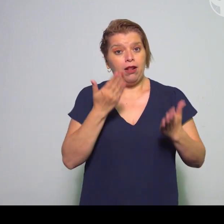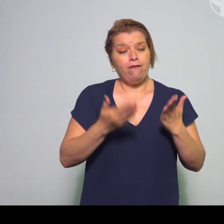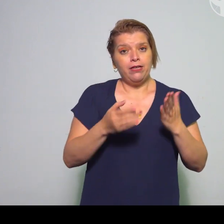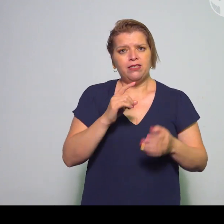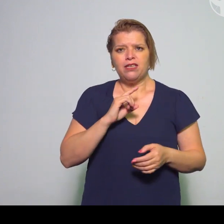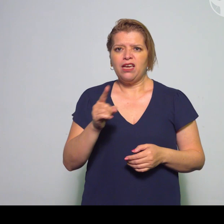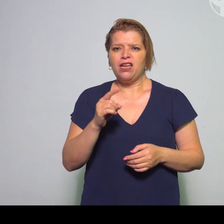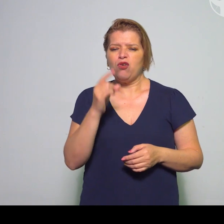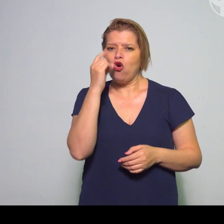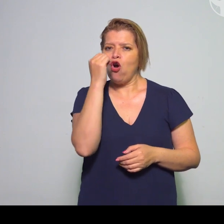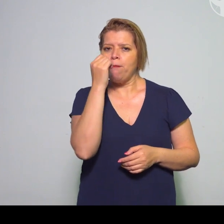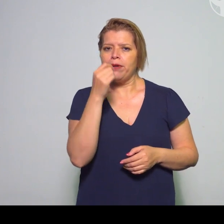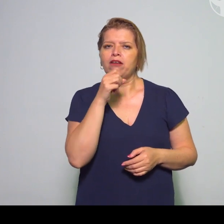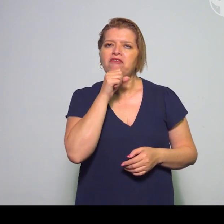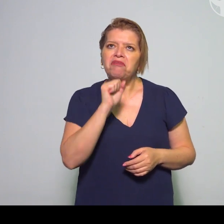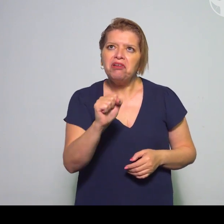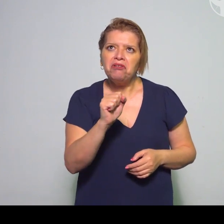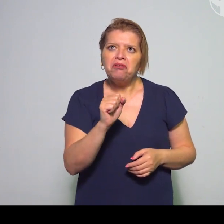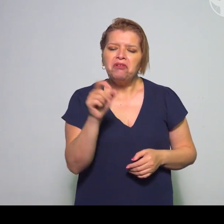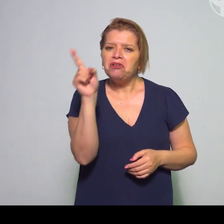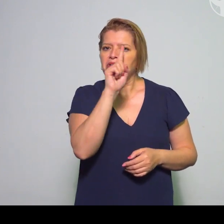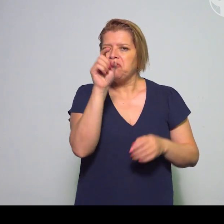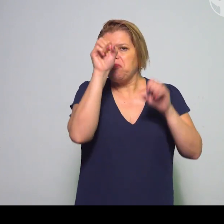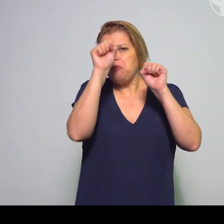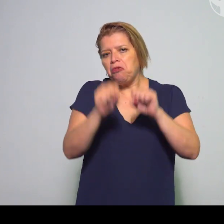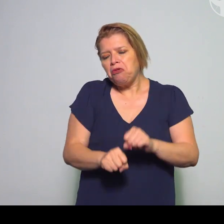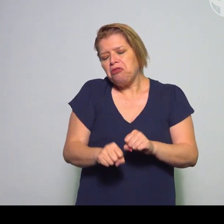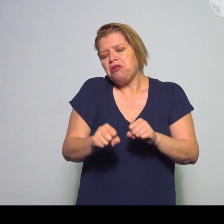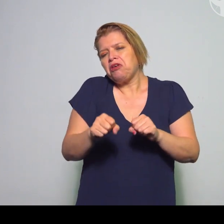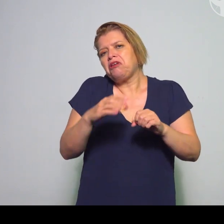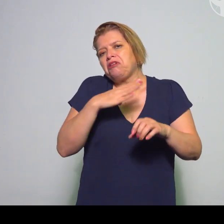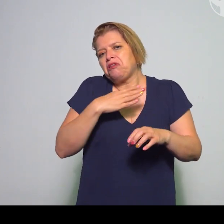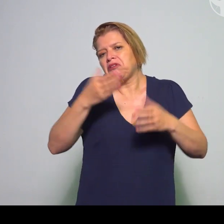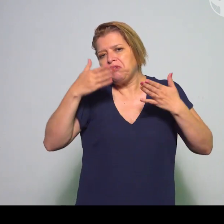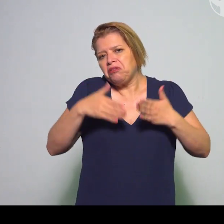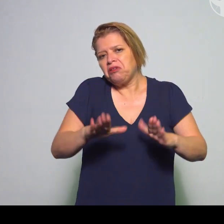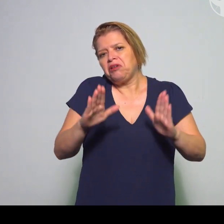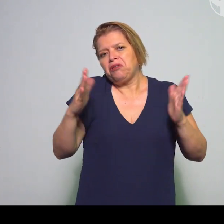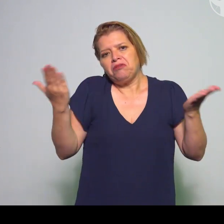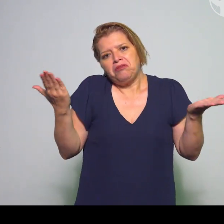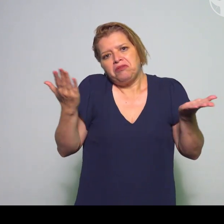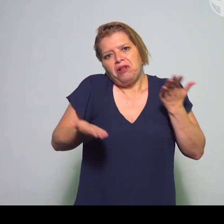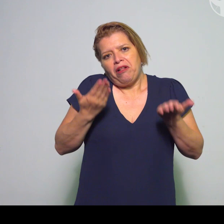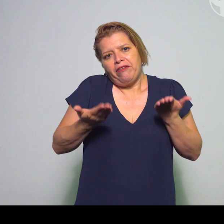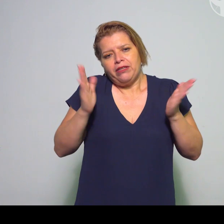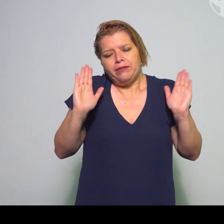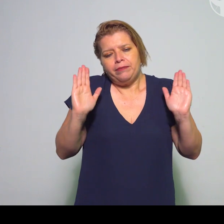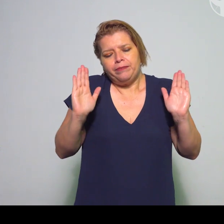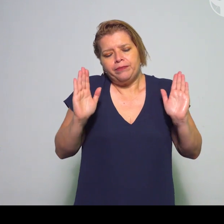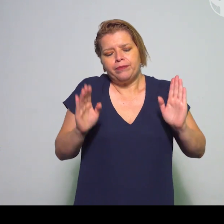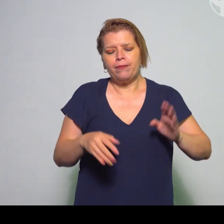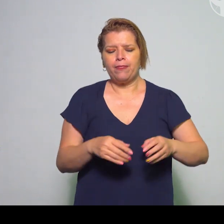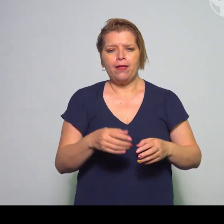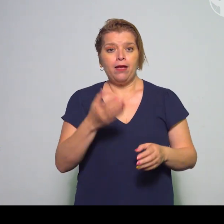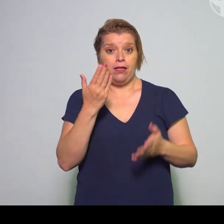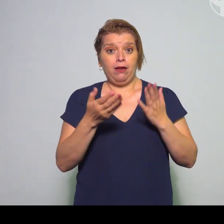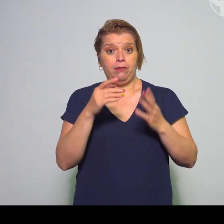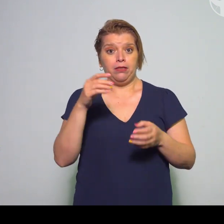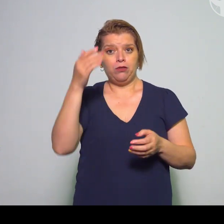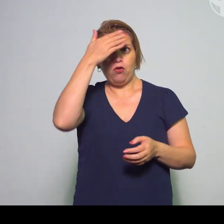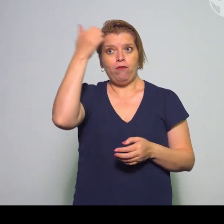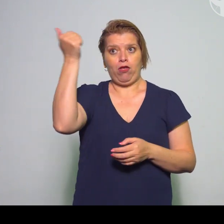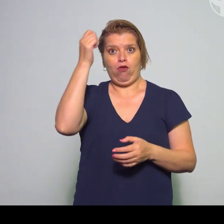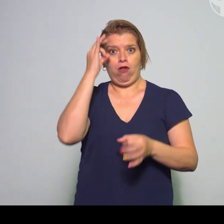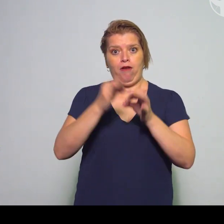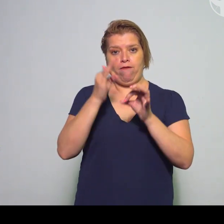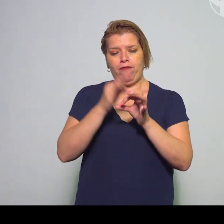cuenta que era un hombre viejo y que era imposible quizás para su mente humana que algo pudiera suceder. Quizás abandonó